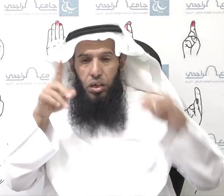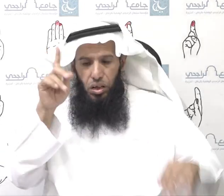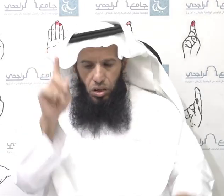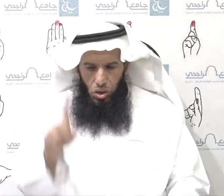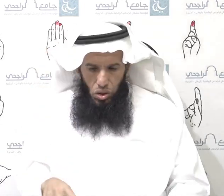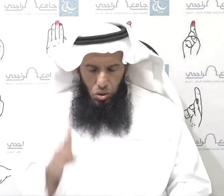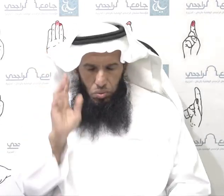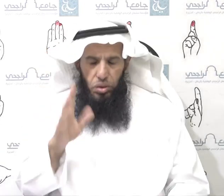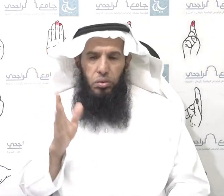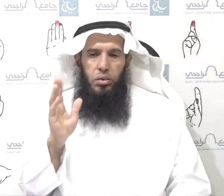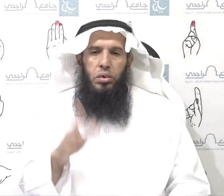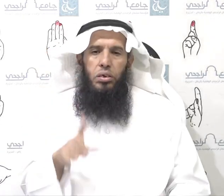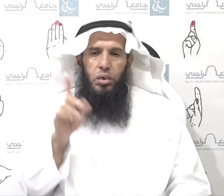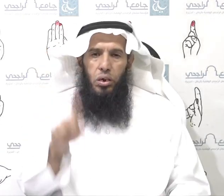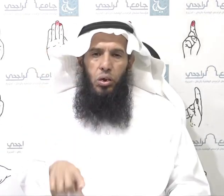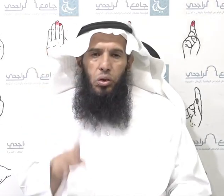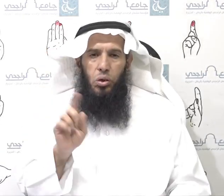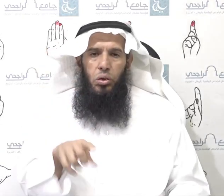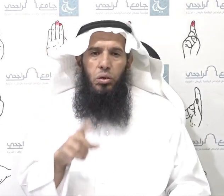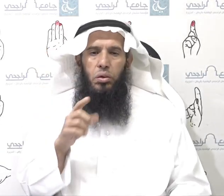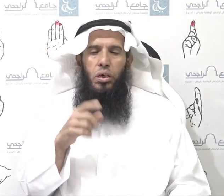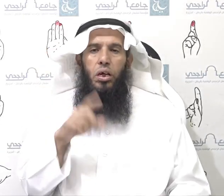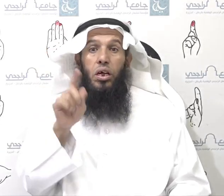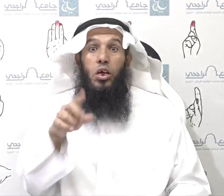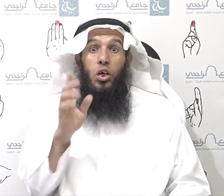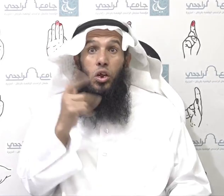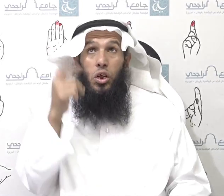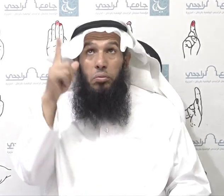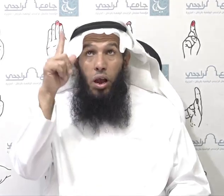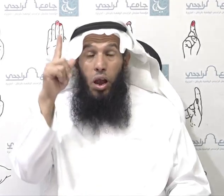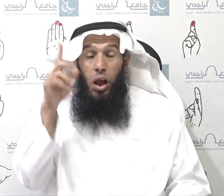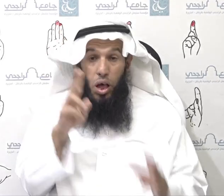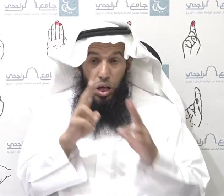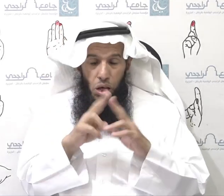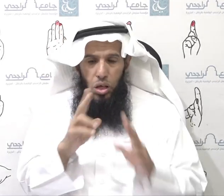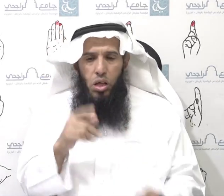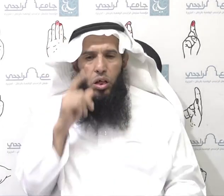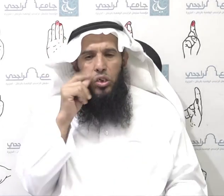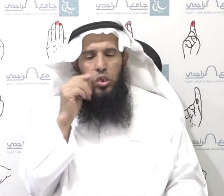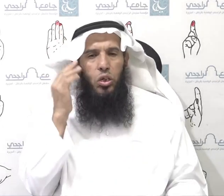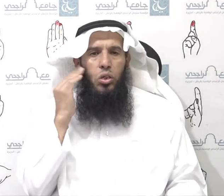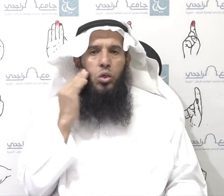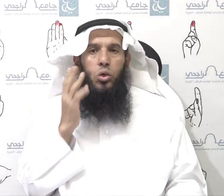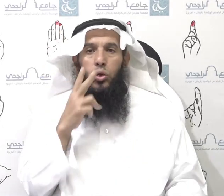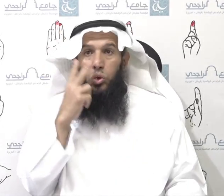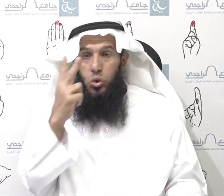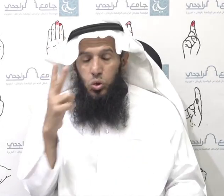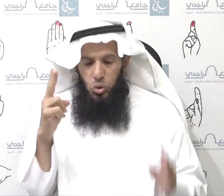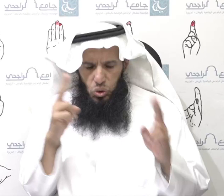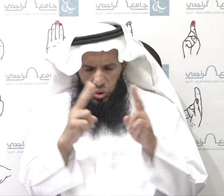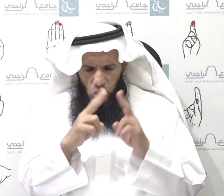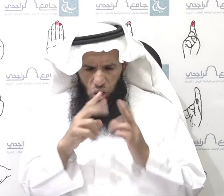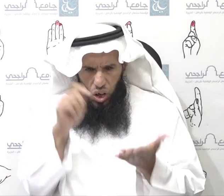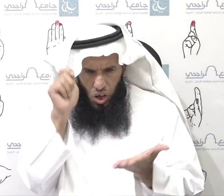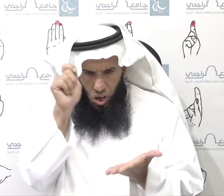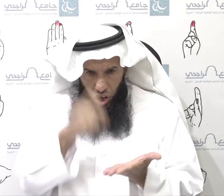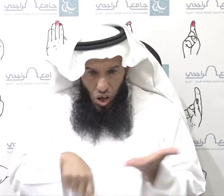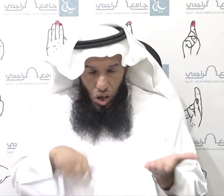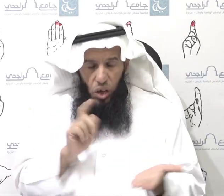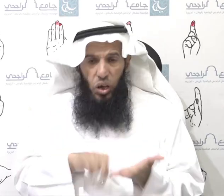نقف اليوم مع هذا الكبير ذكرًا كان أو أنثى، مع حقوقه التي طالما